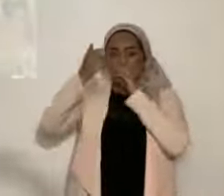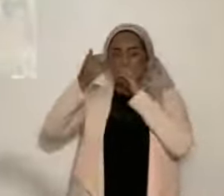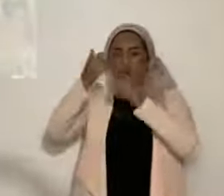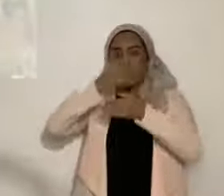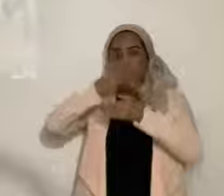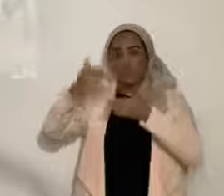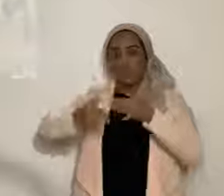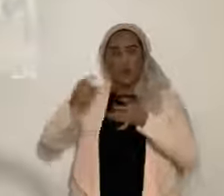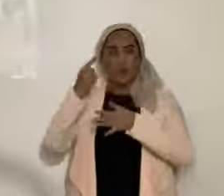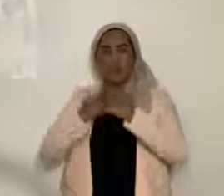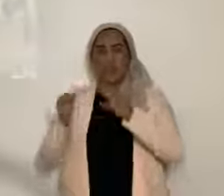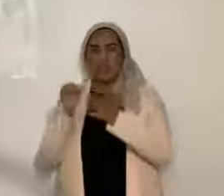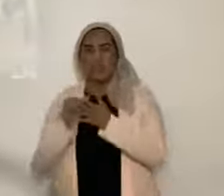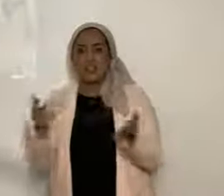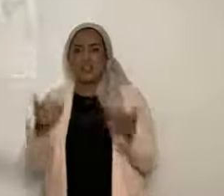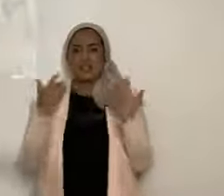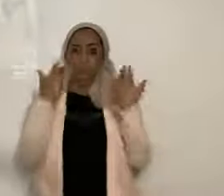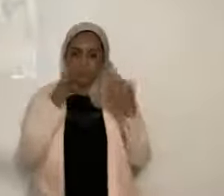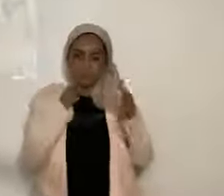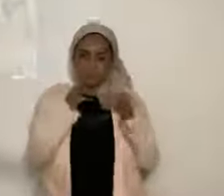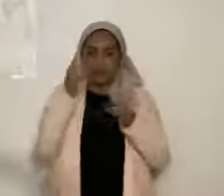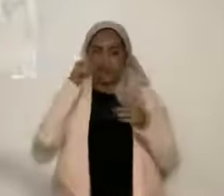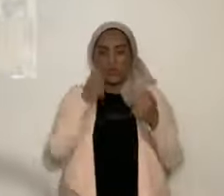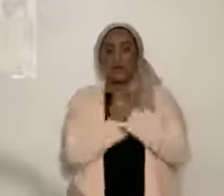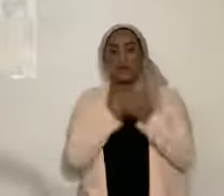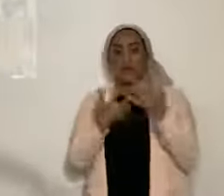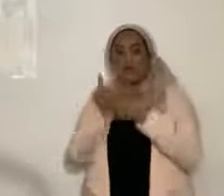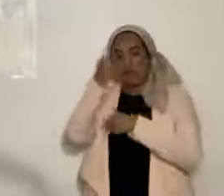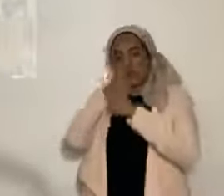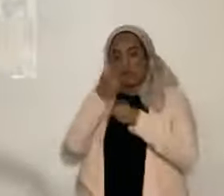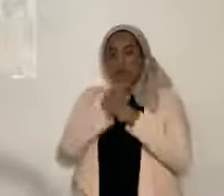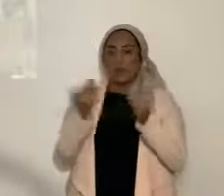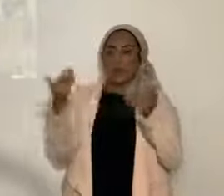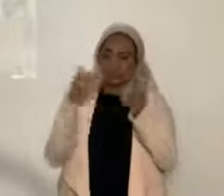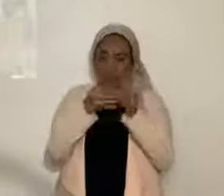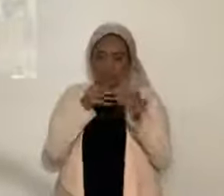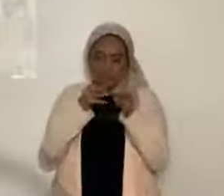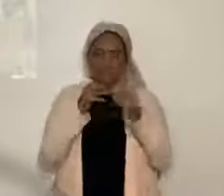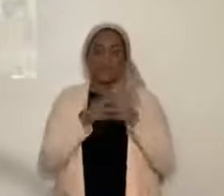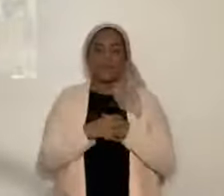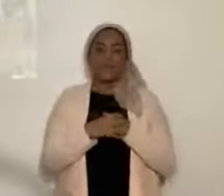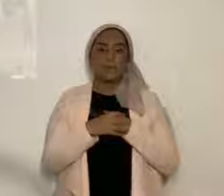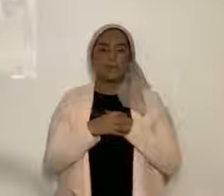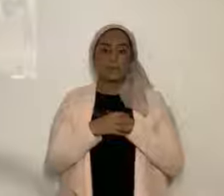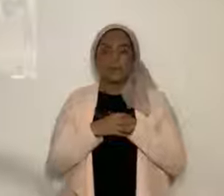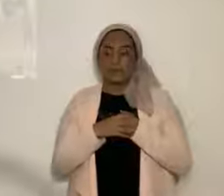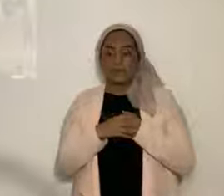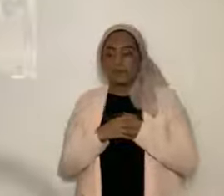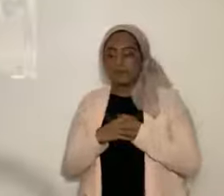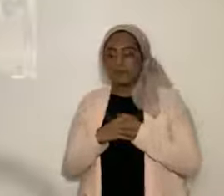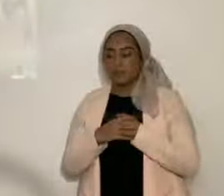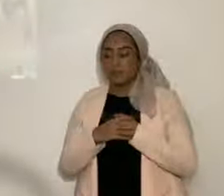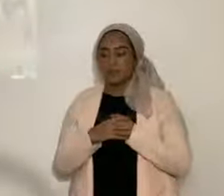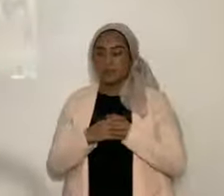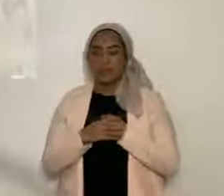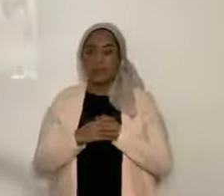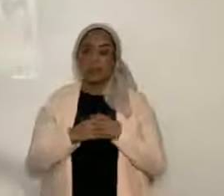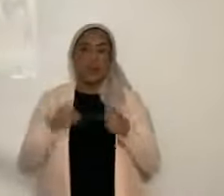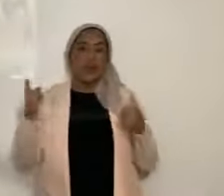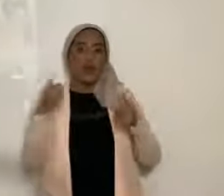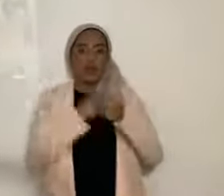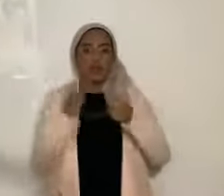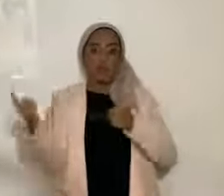shofar. ¿Cuál es ese? Ya lo expliqué, pero por amor a los nuevecitos, o a los nuevecitos conectados apenas. Desde el primer